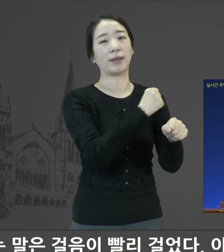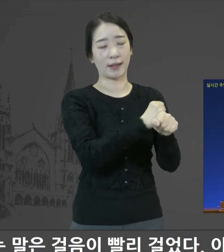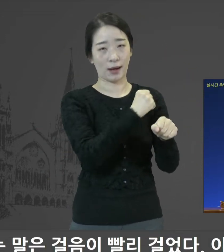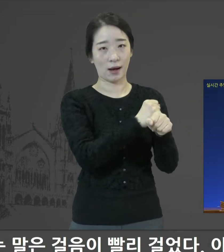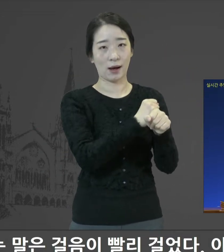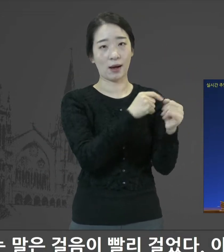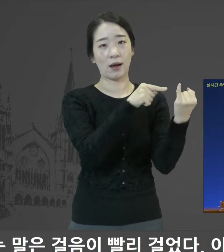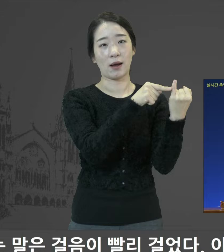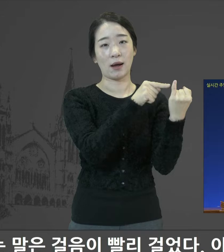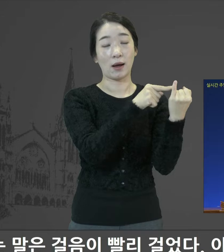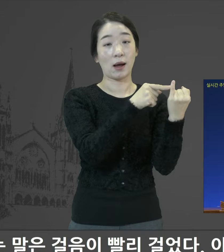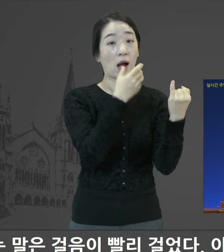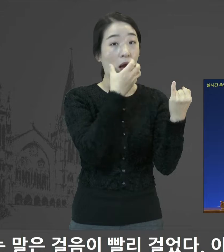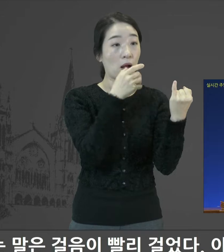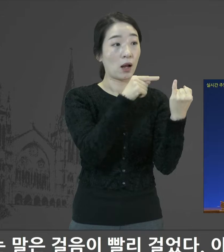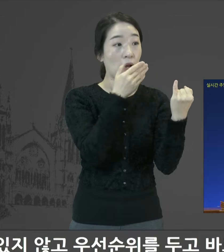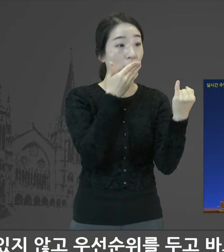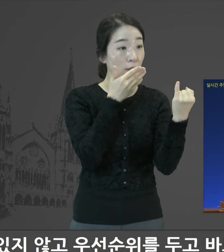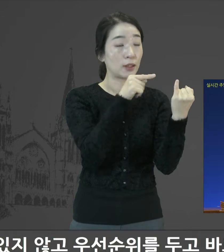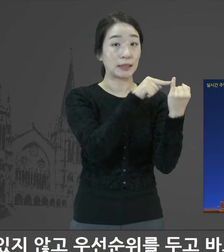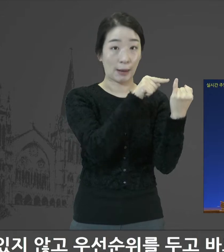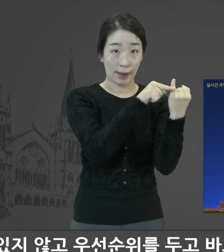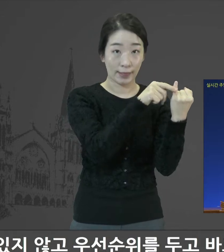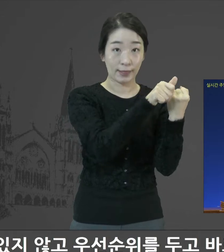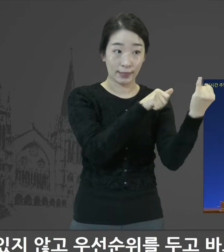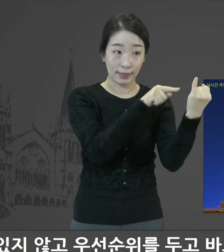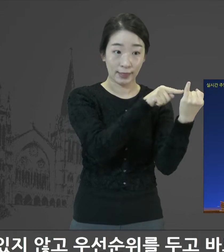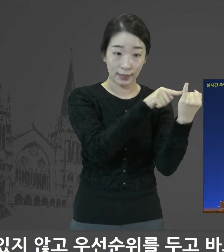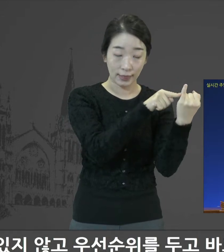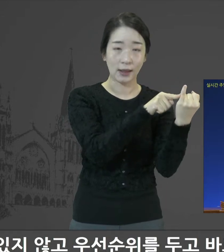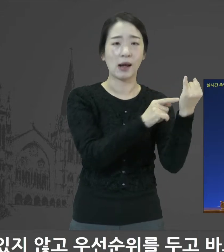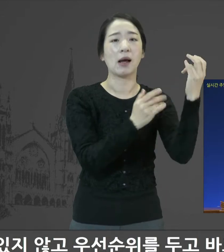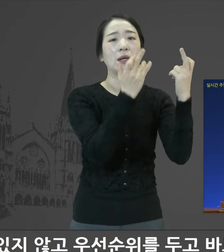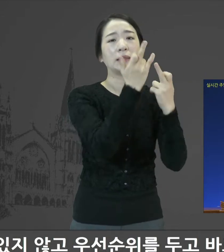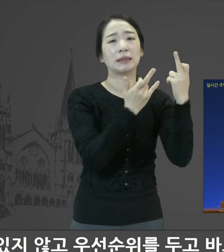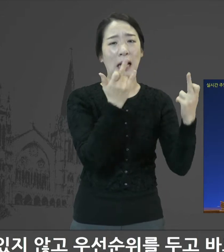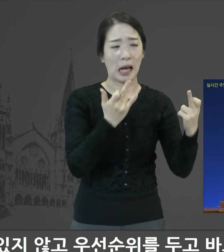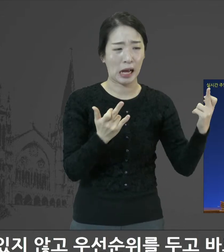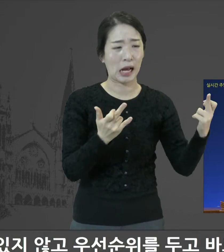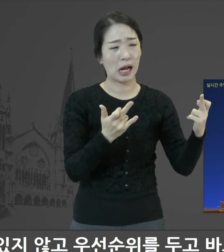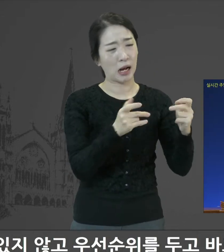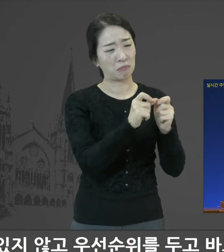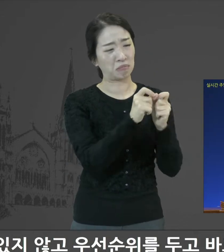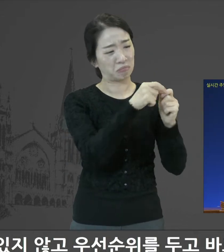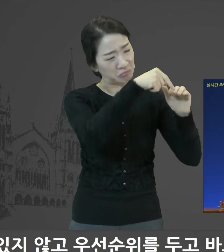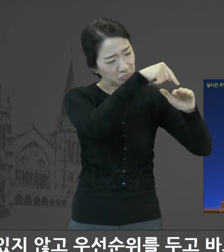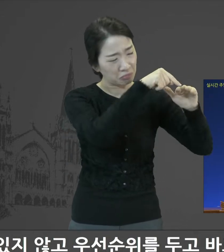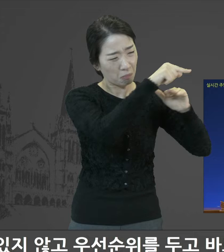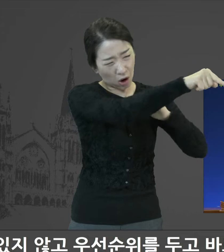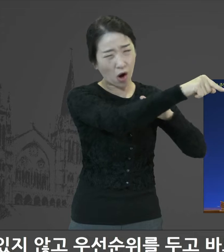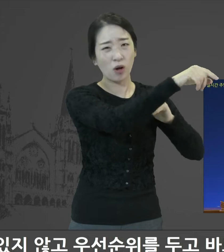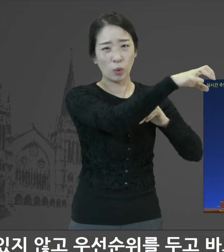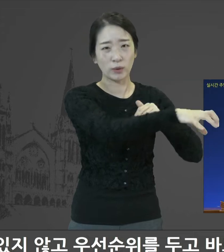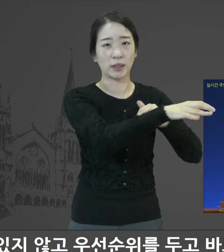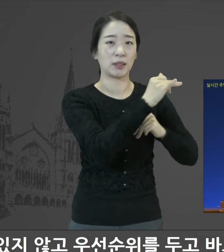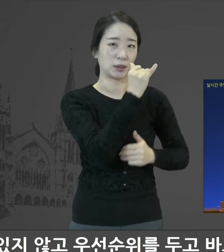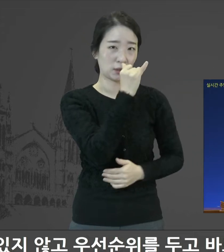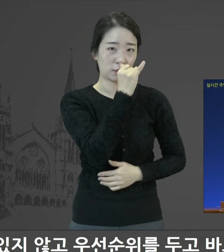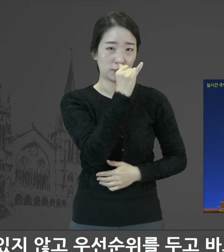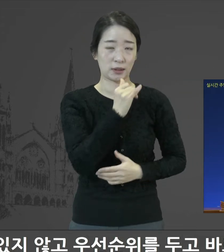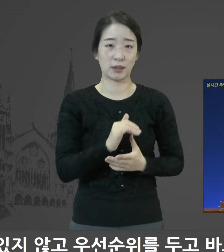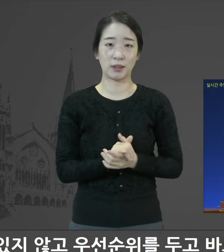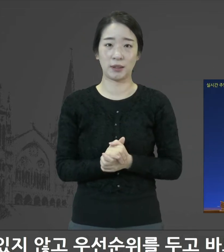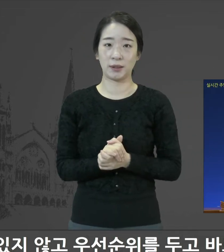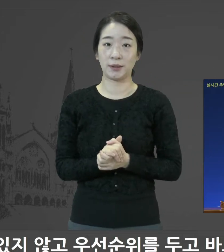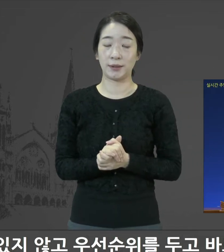엘리사벳을 만나러 갔다. 근데 엘리사벳이 산골 동네에 있었습니다. 이 장소가 에인 캐렘이라고 현재